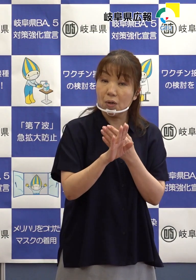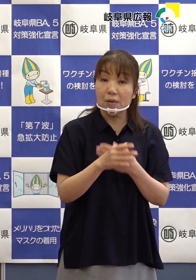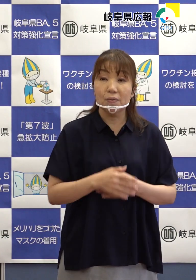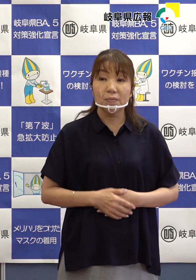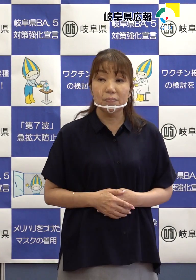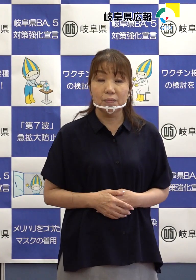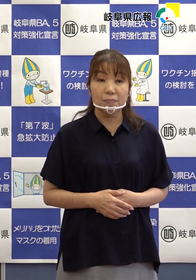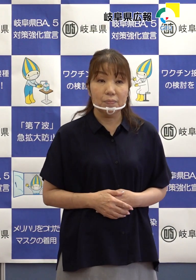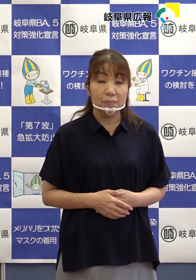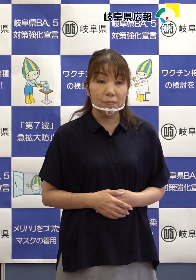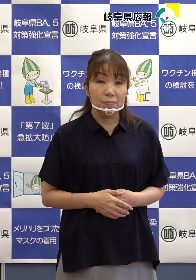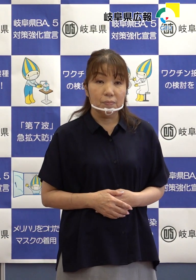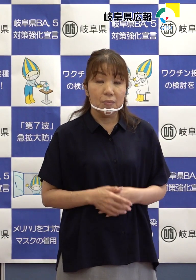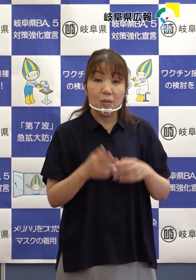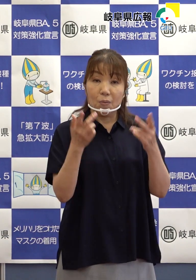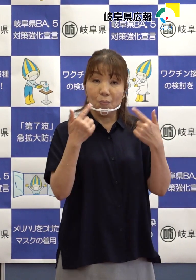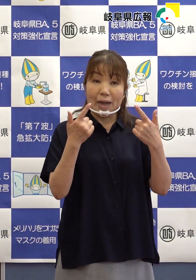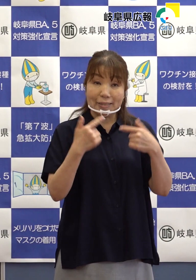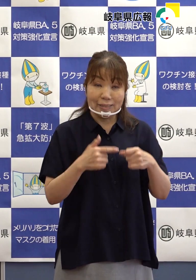tan